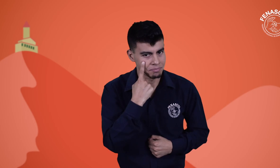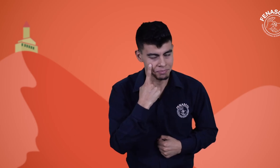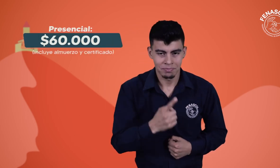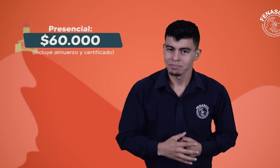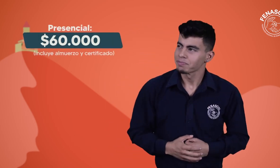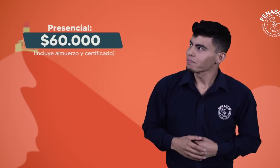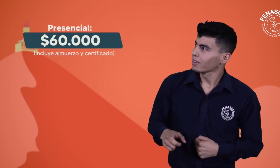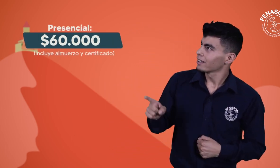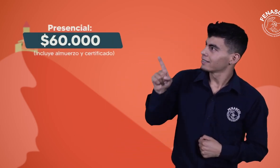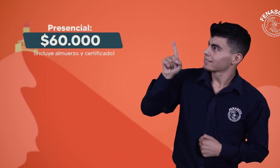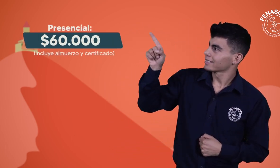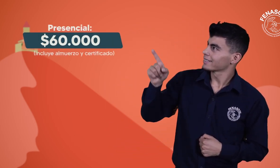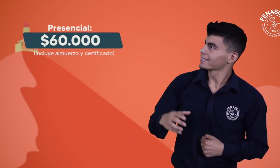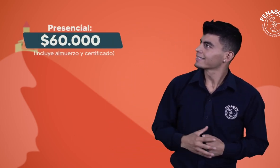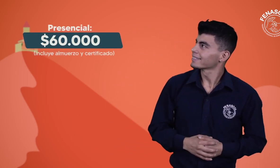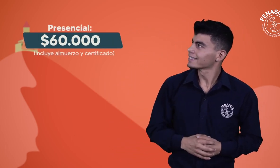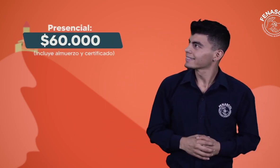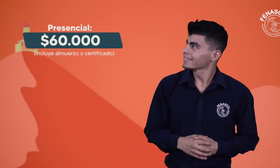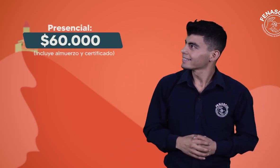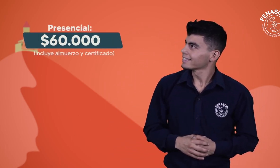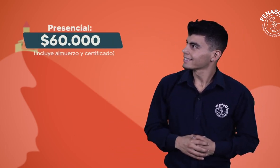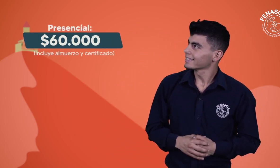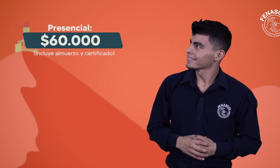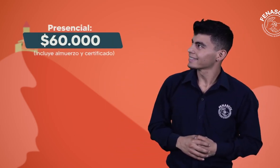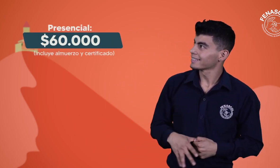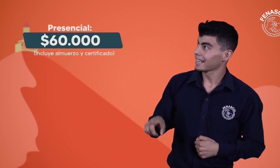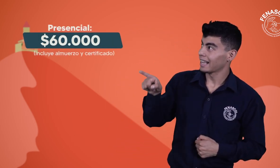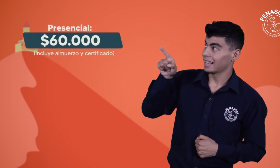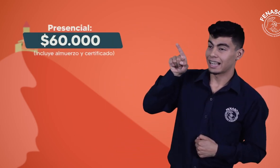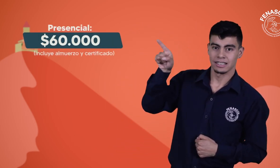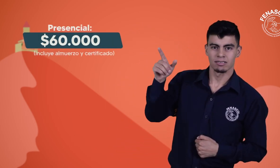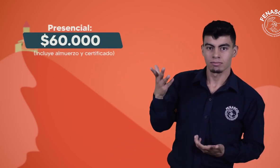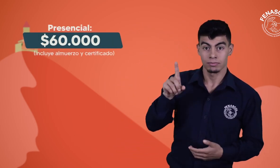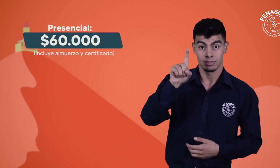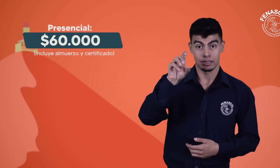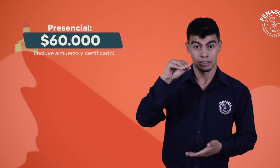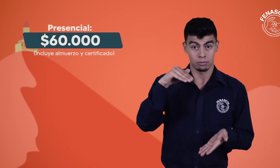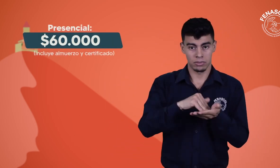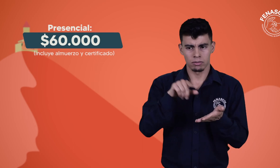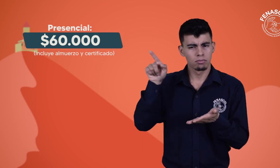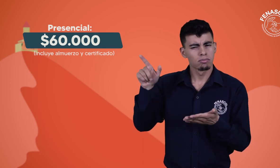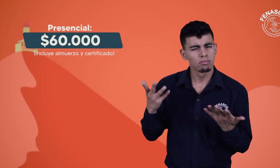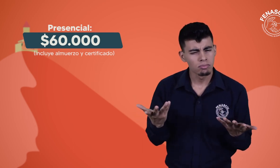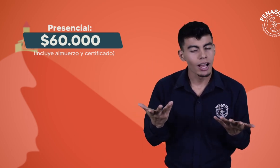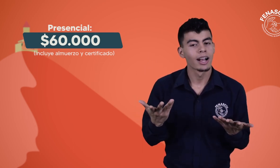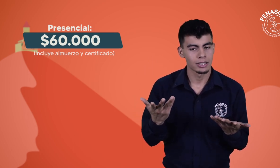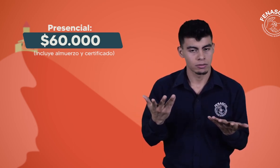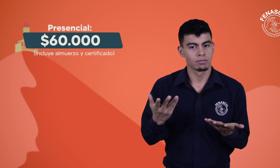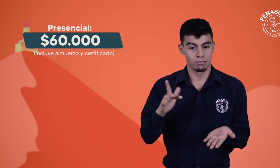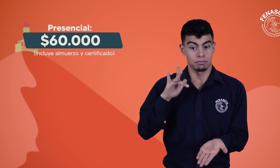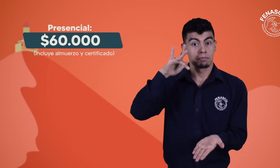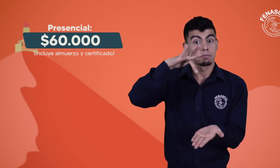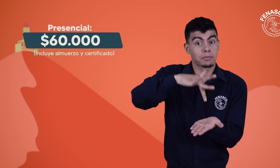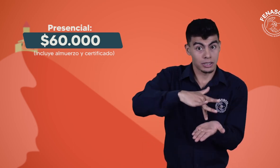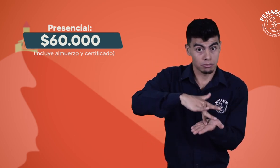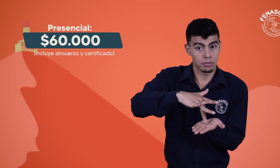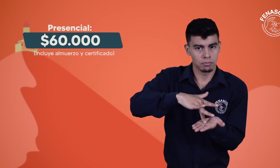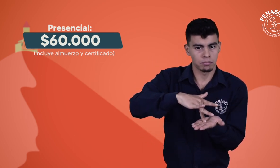presencial es de 60 mil pesos este incluye certificado